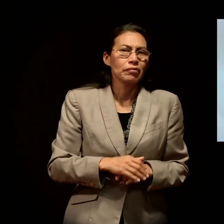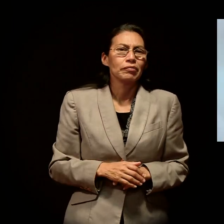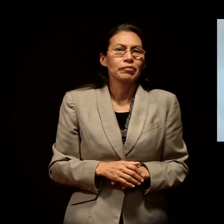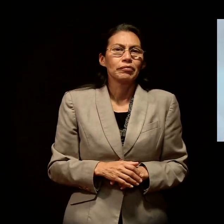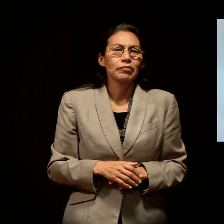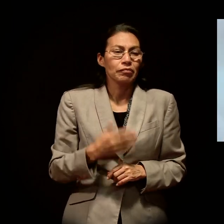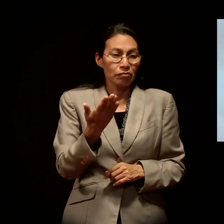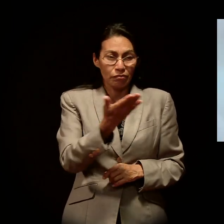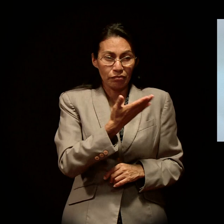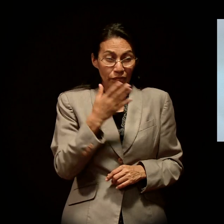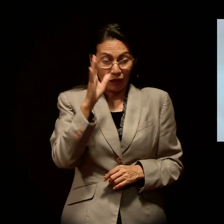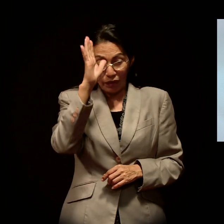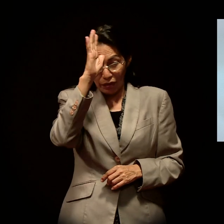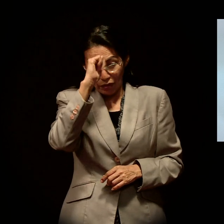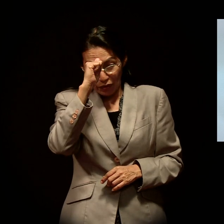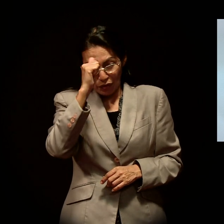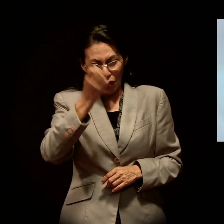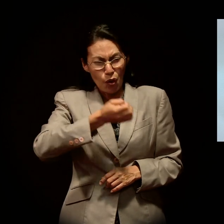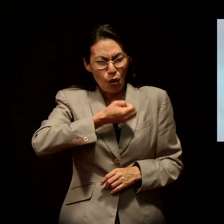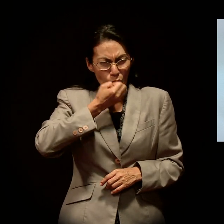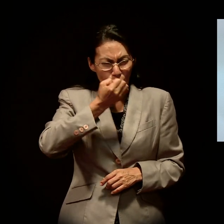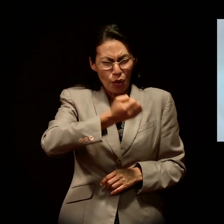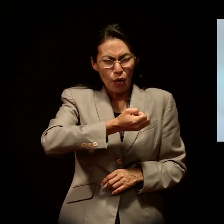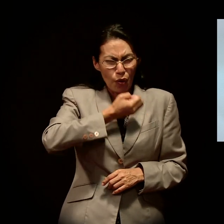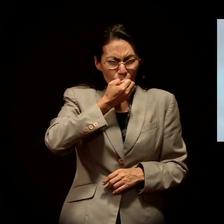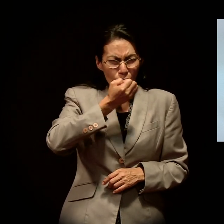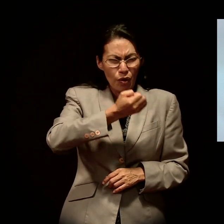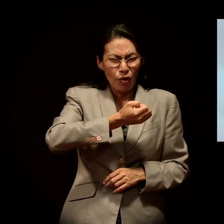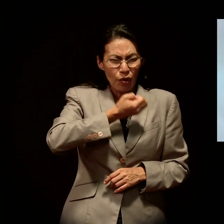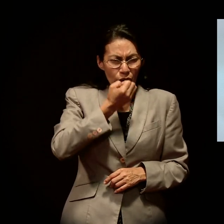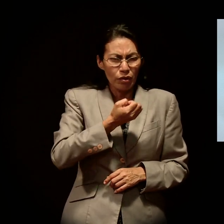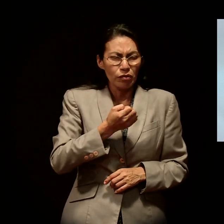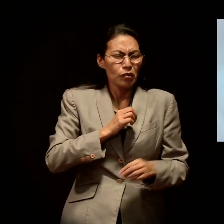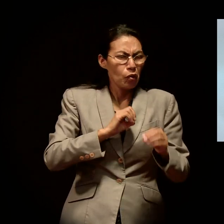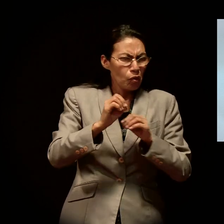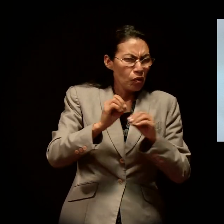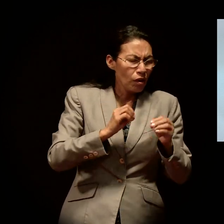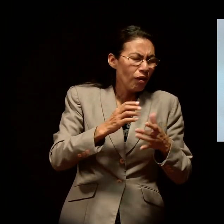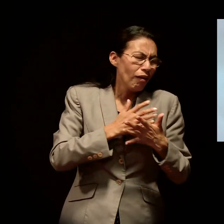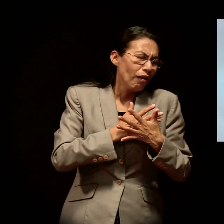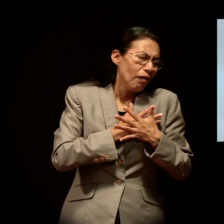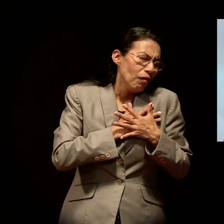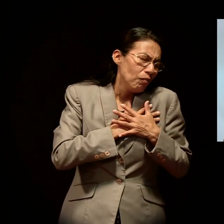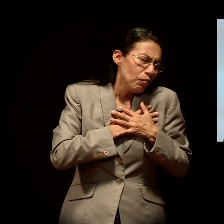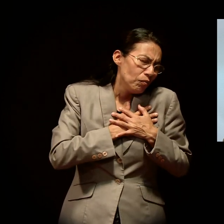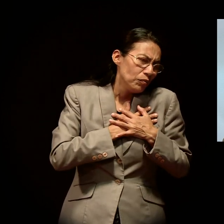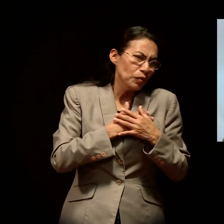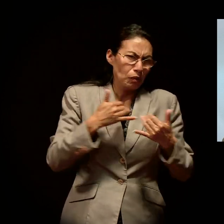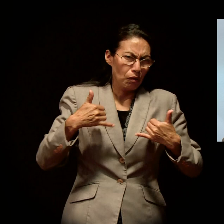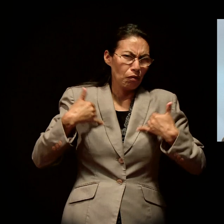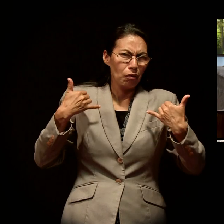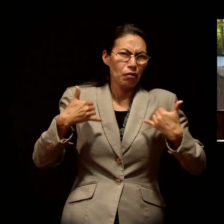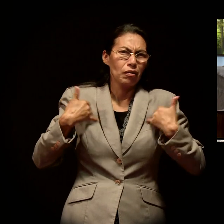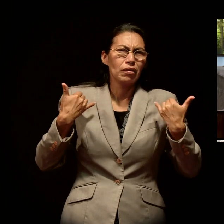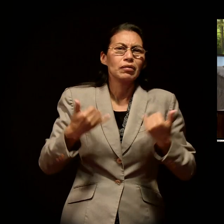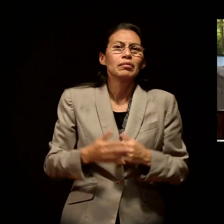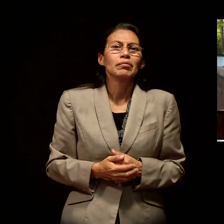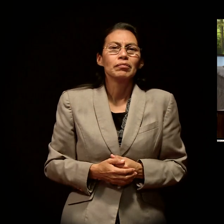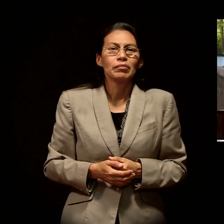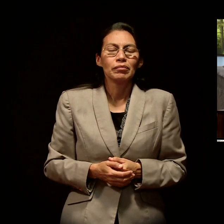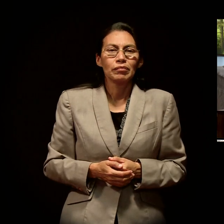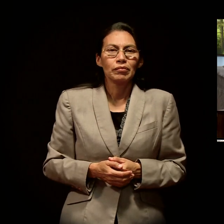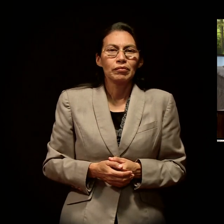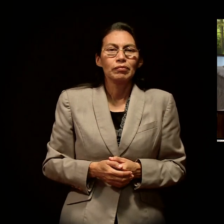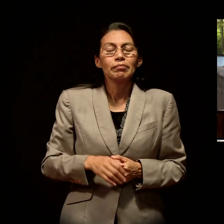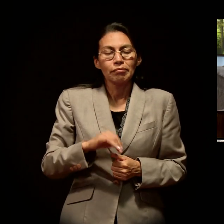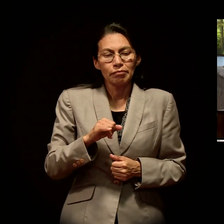fe atención verdad así se pusieron de acuerdo en orar por eso porque era una obra de amor hacia estos